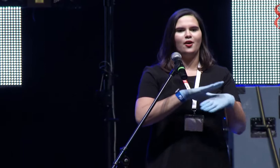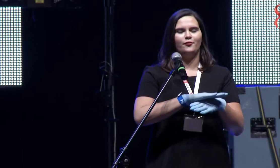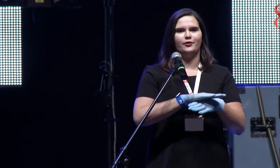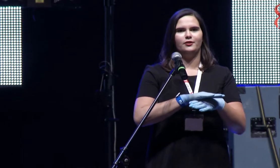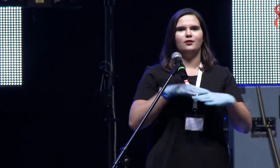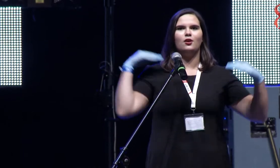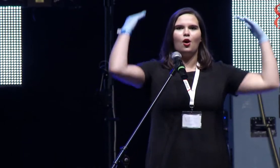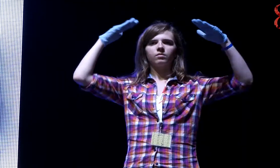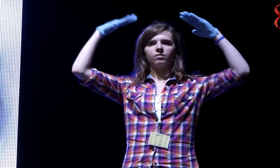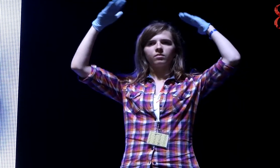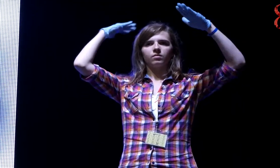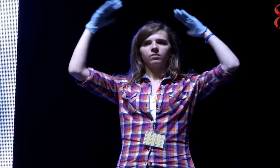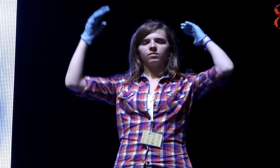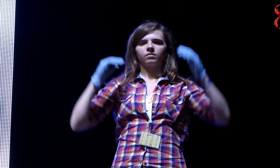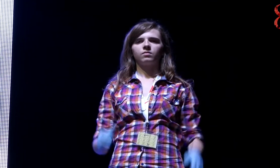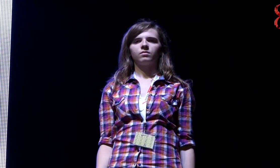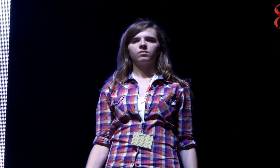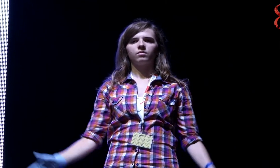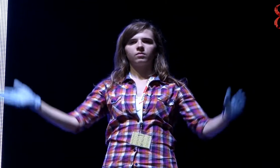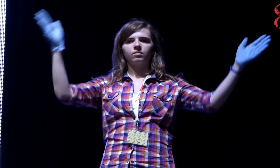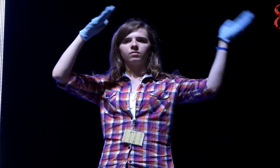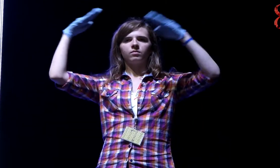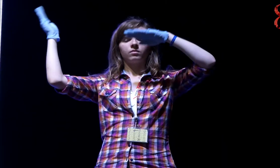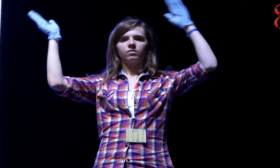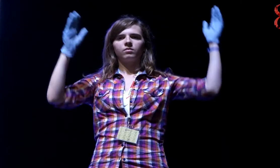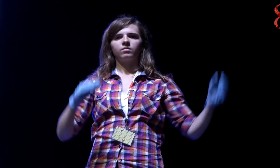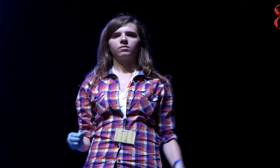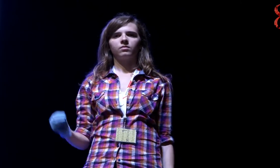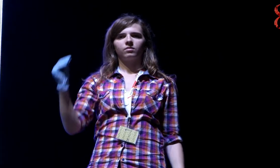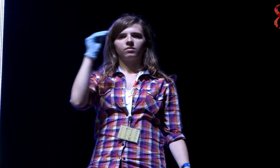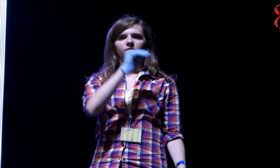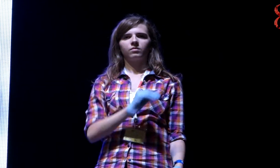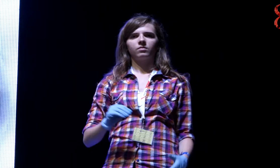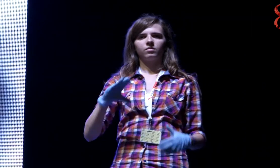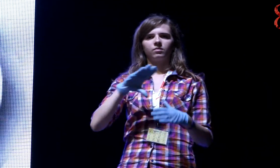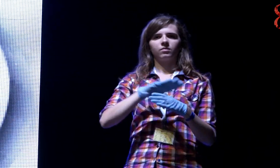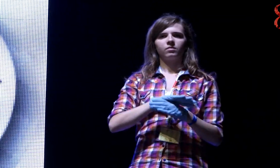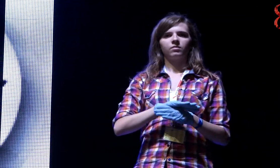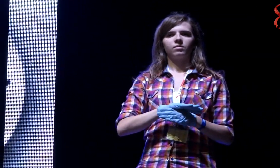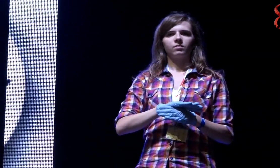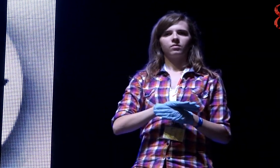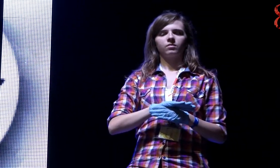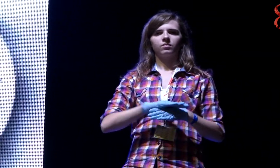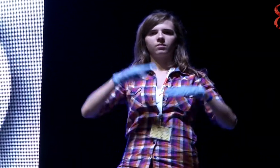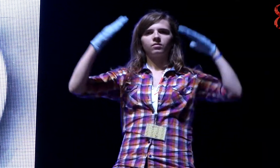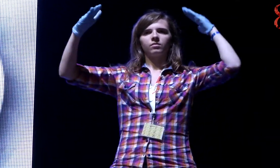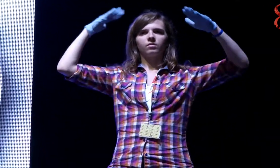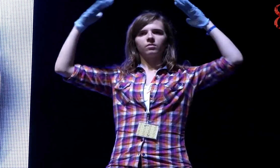w obłokach. Pobujajmy jeszcze w